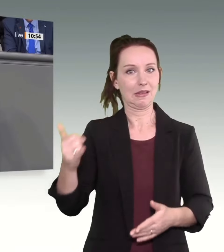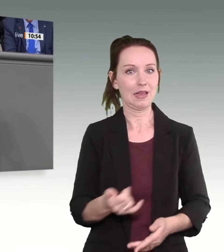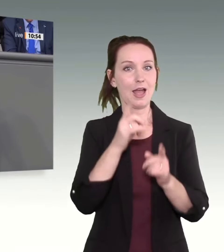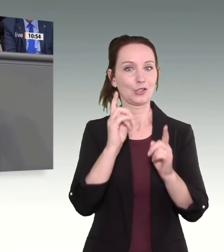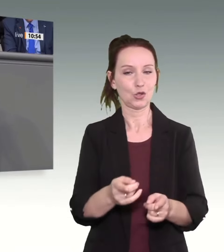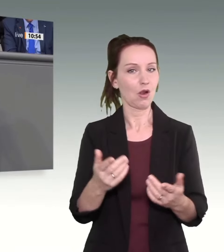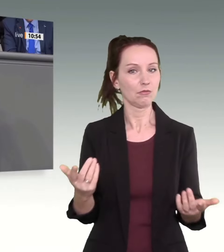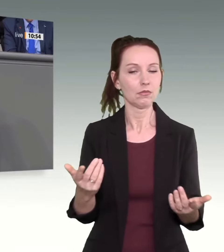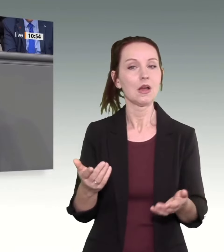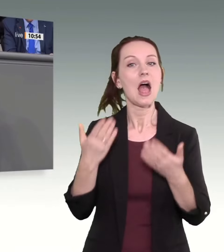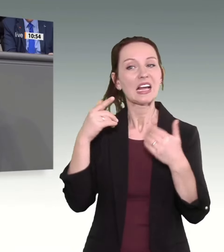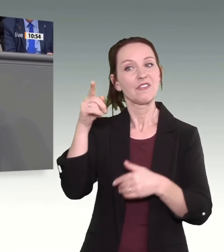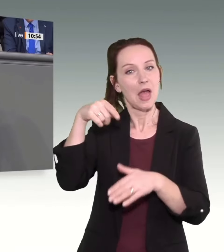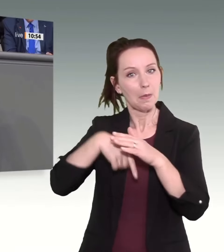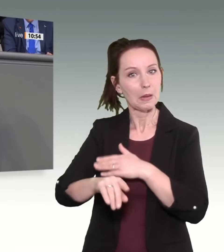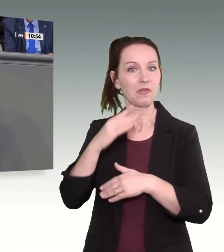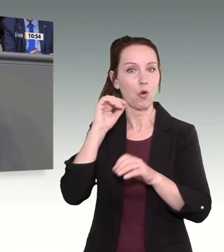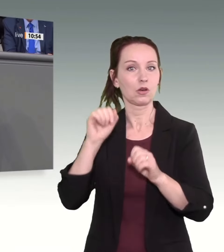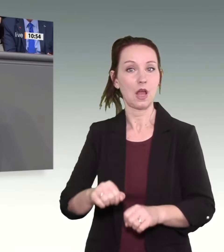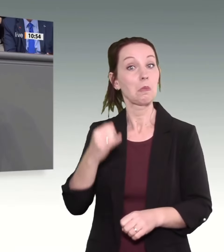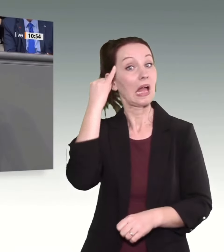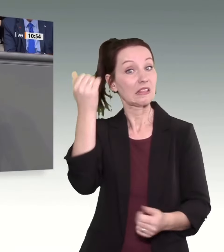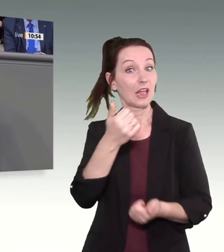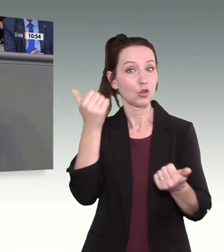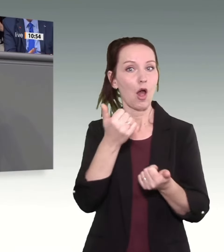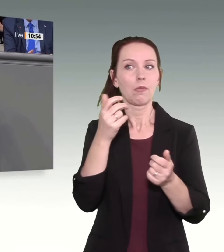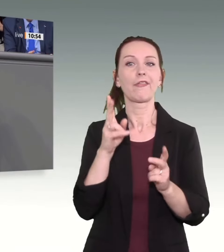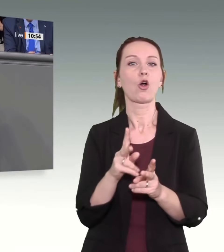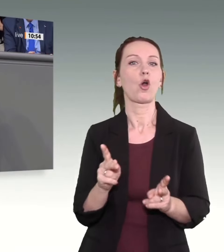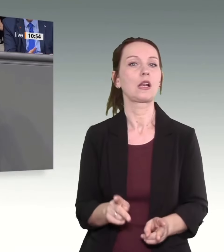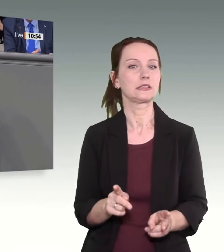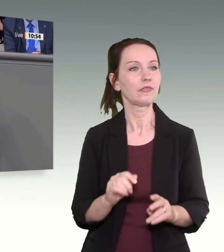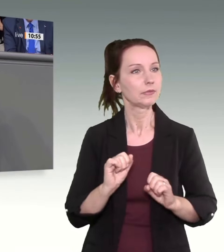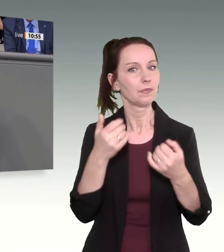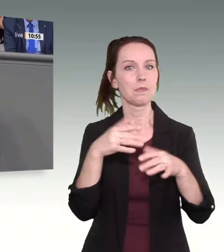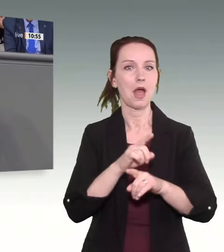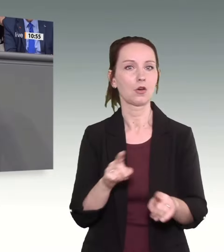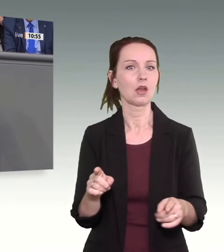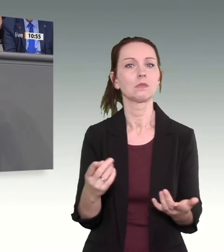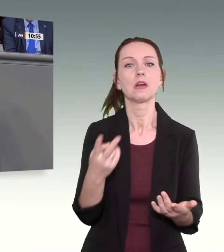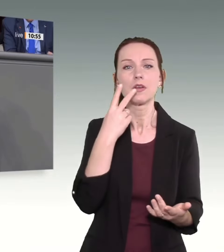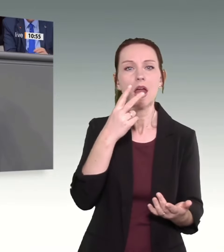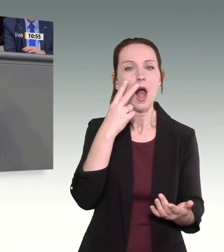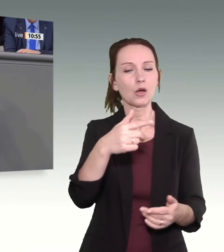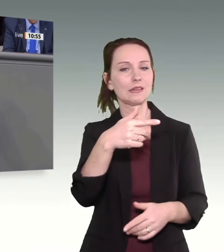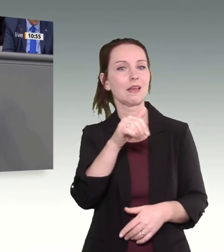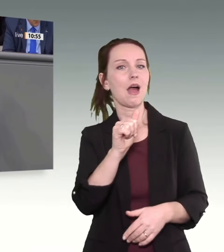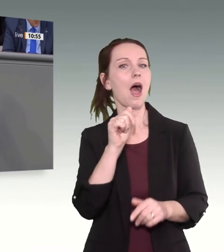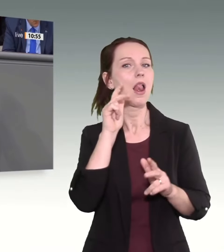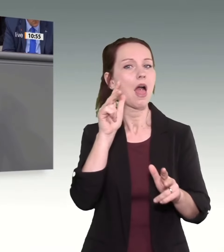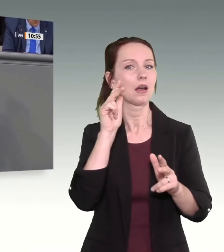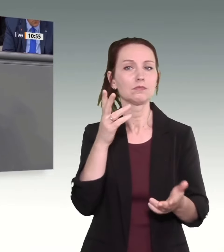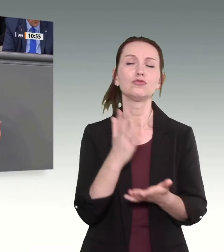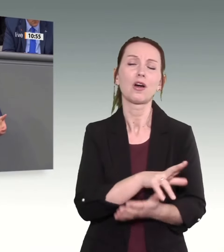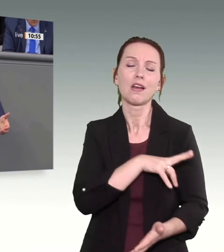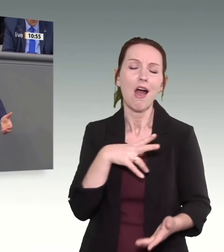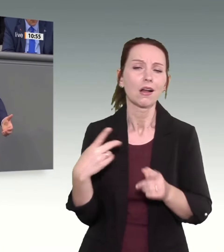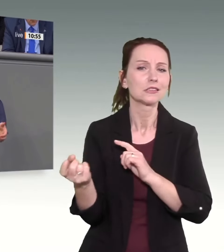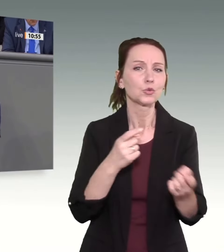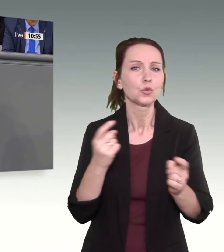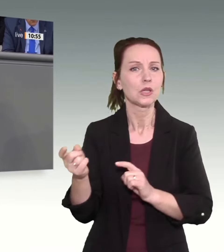Kommt nichts. Besorgniserregende Ihre Prognose zum klimafreundlichen Neubauprogramm, dass das vielleicht bis zum Jahresende nicht